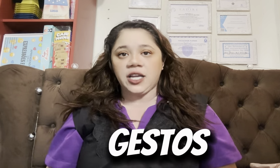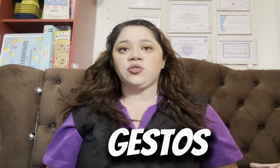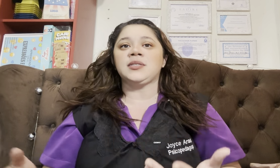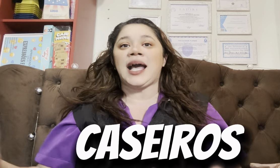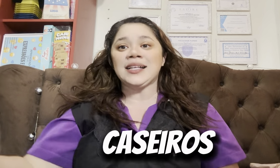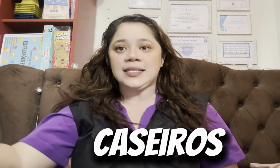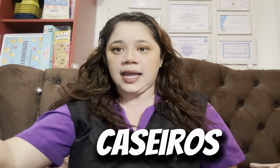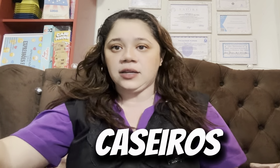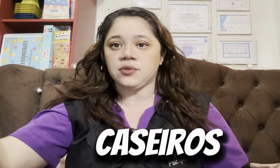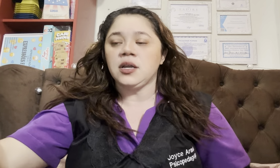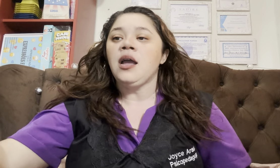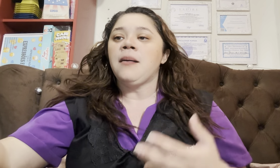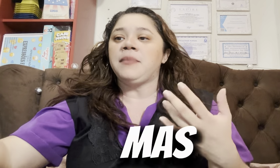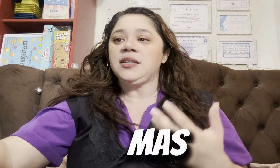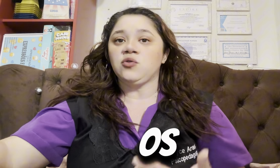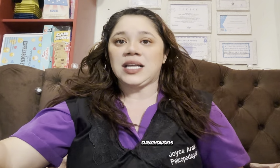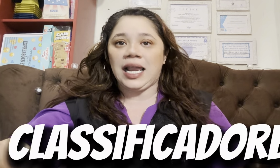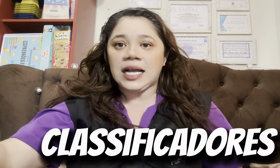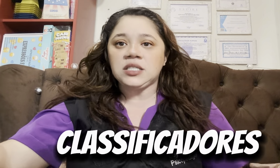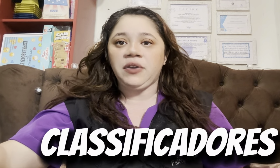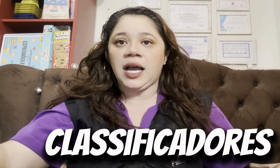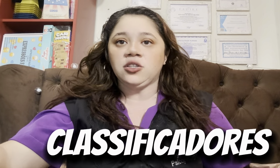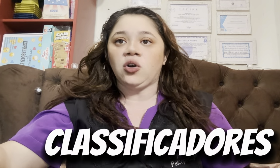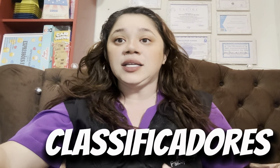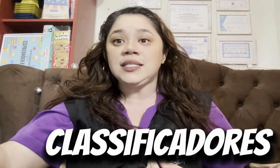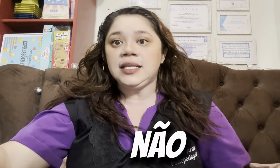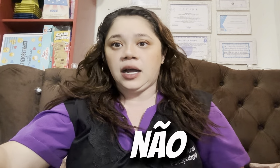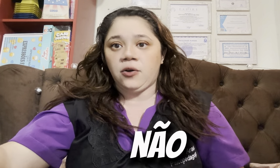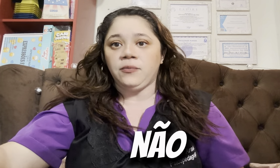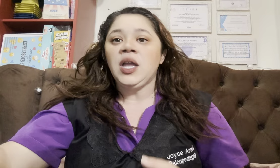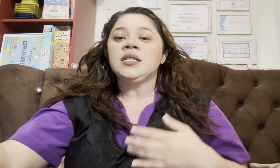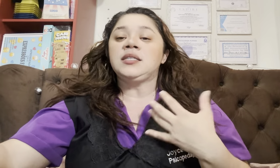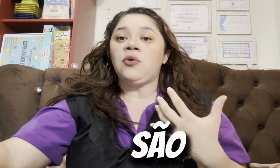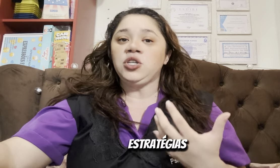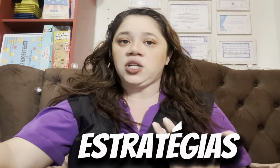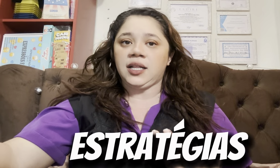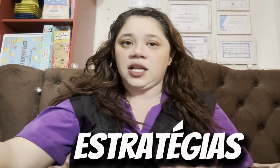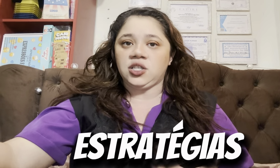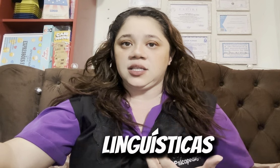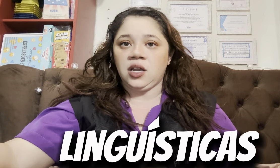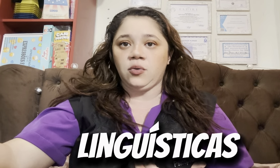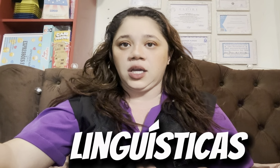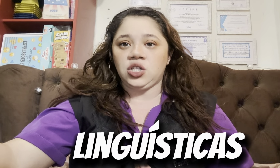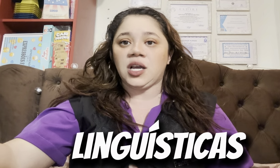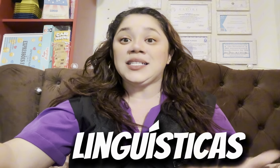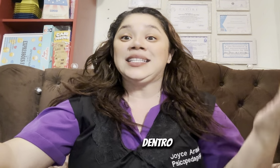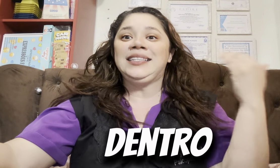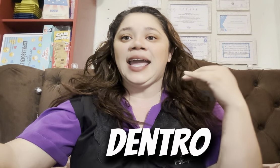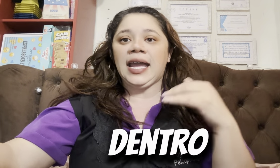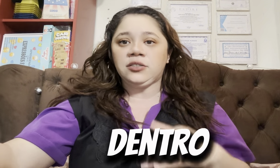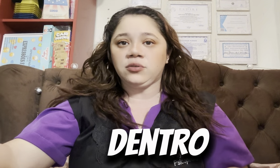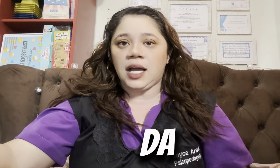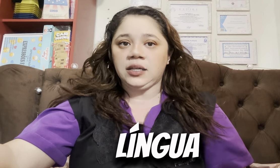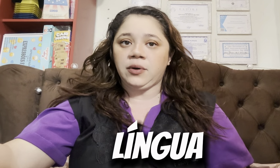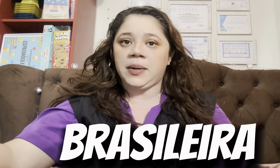gestos caseiros. Mas os classificadores não. São estratégias linguísticas dentro da língua